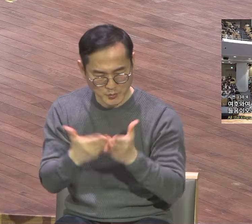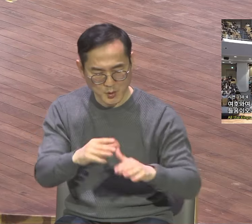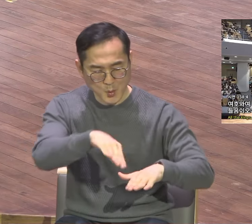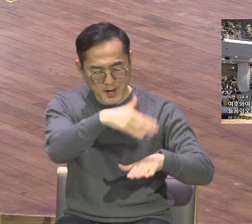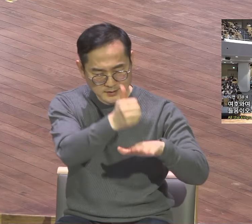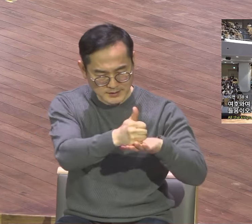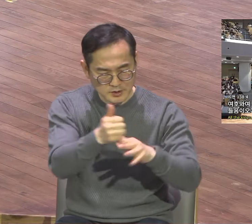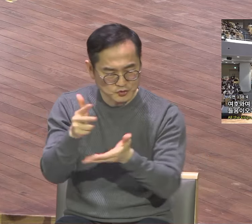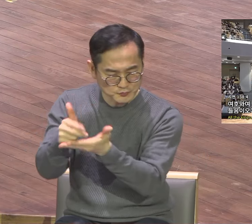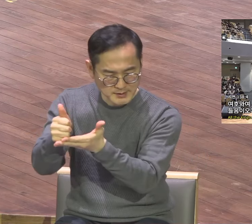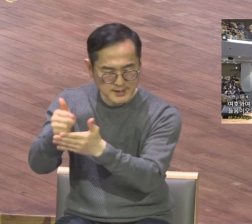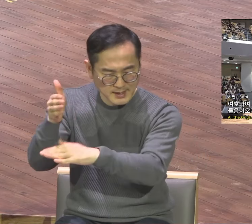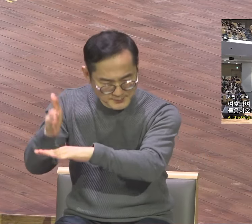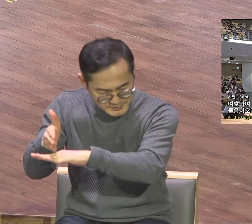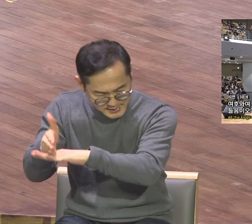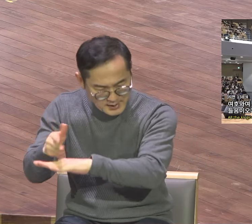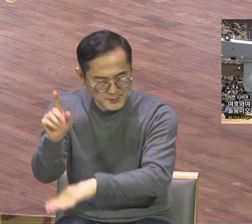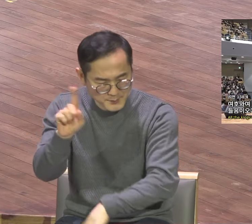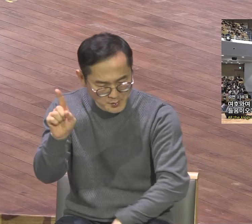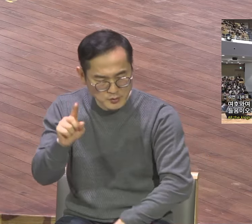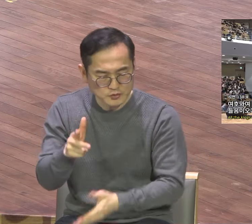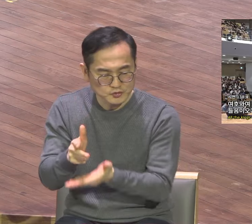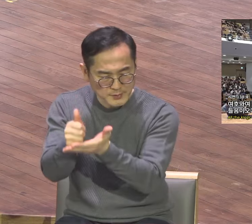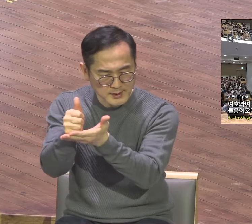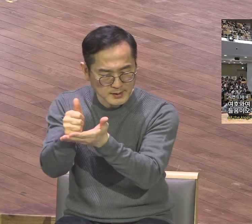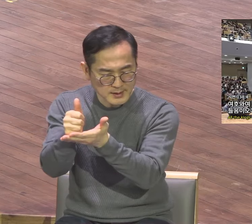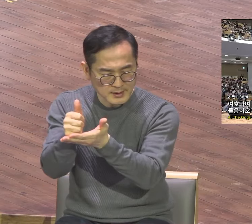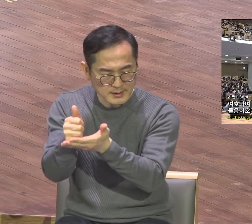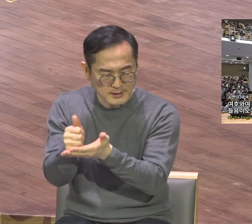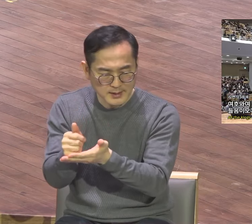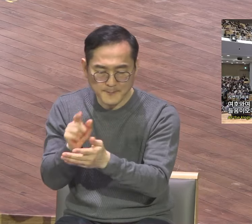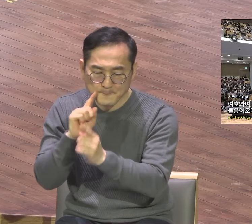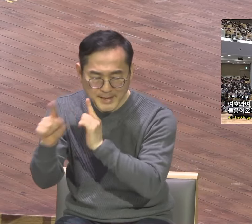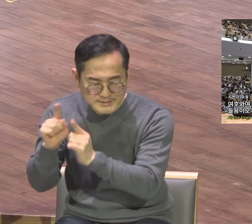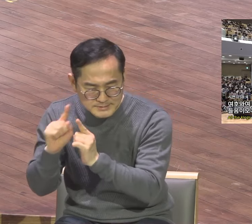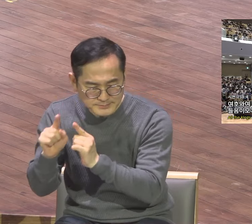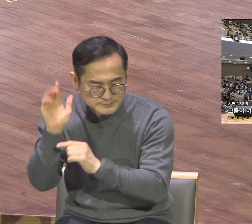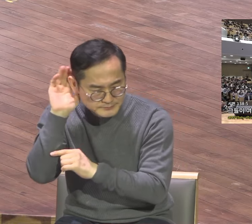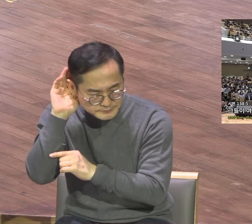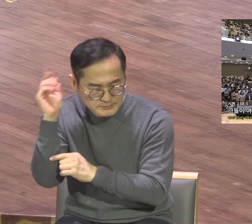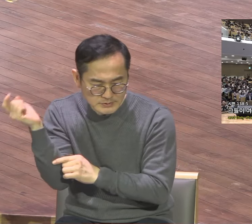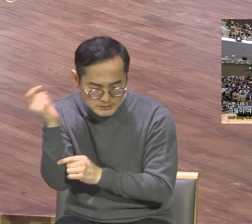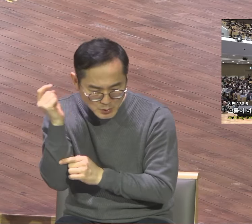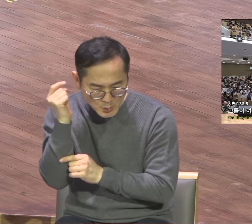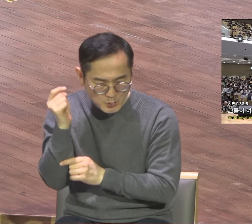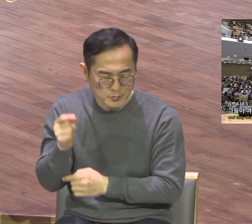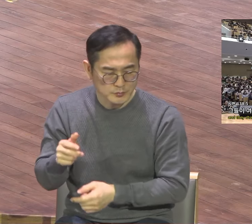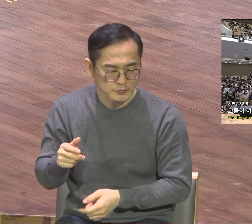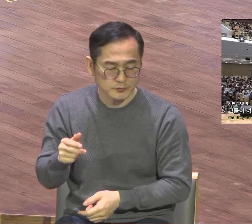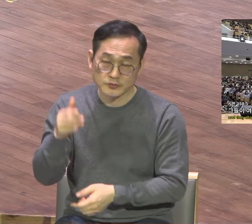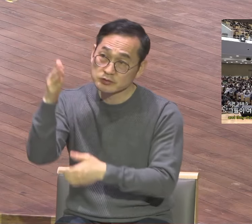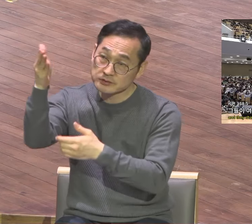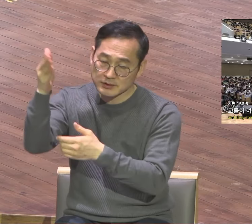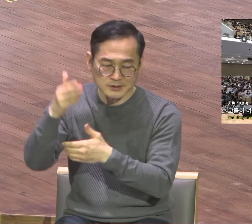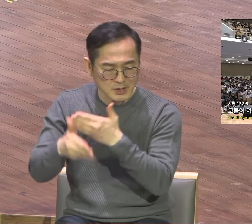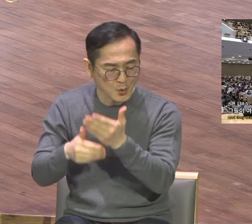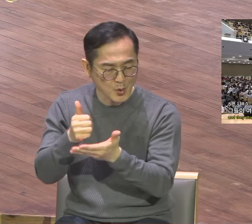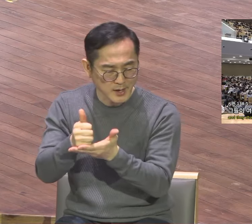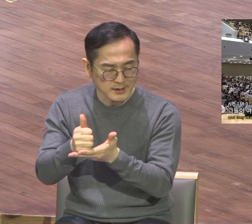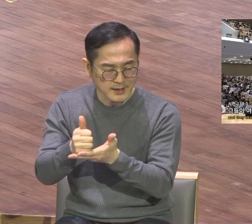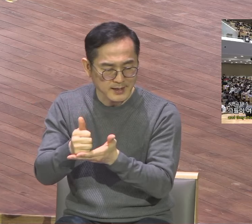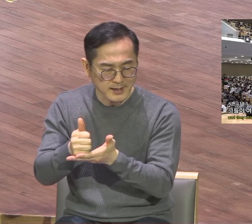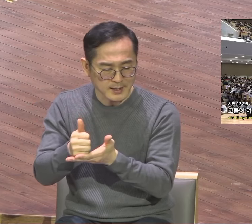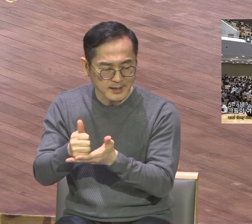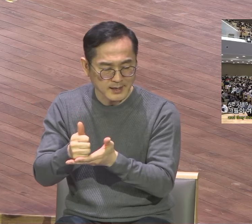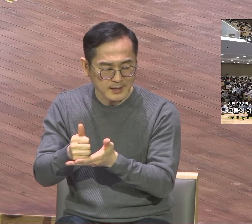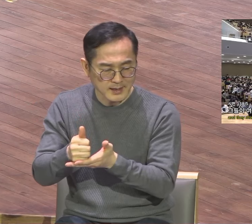세상의 모든 왕들이 주께 감사할 것은 그들이 주의 입의 말씀을 들음이오며 그들이 여호와의 도를 노래할